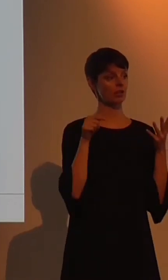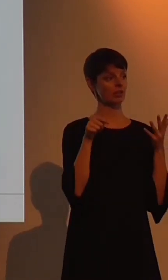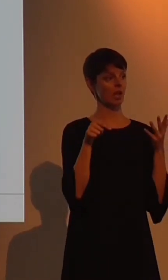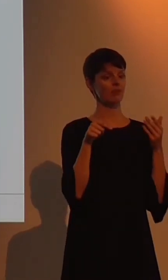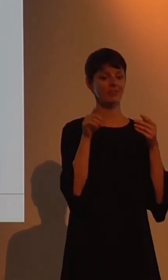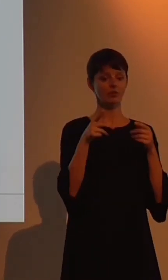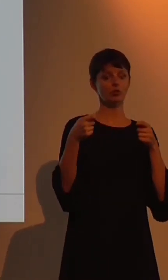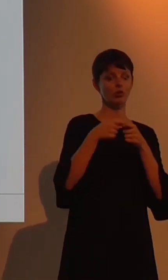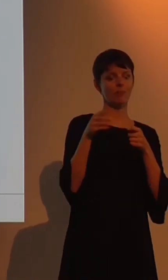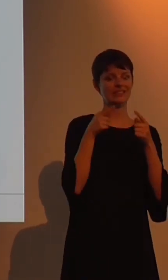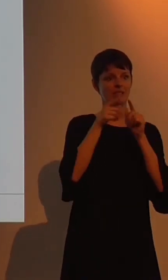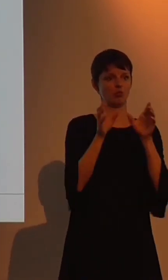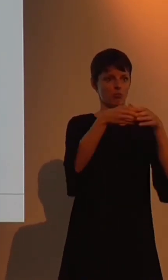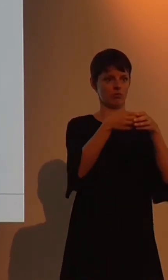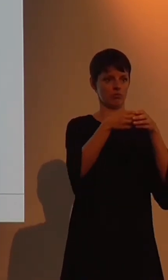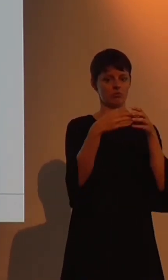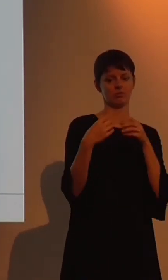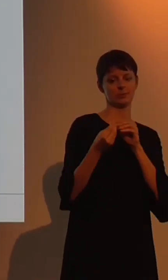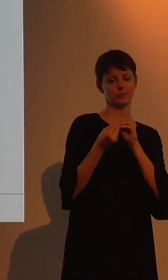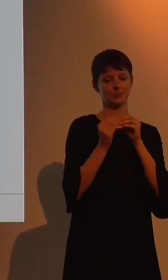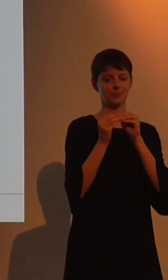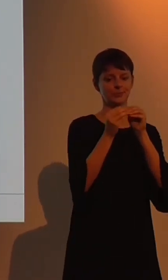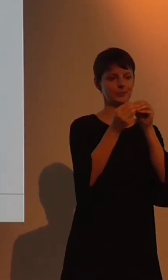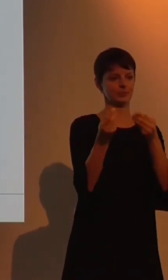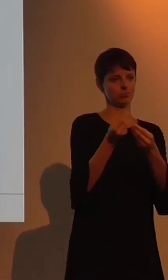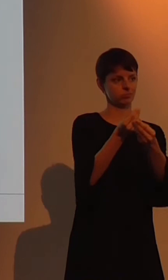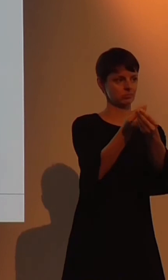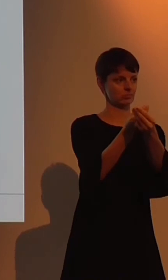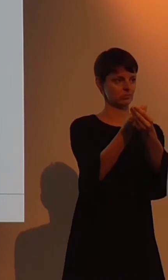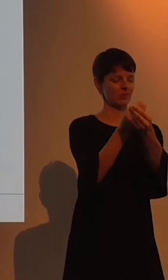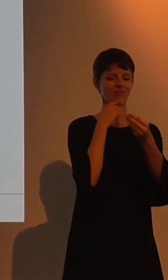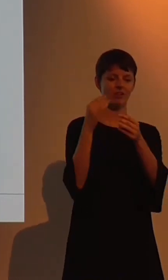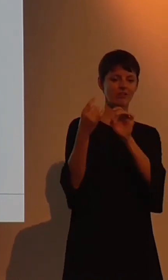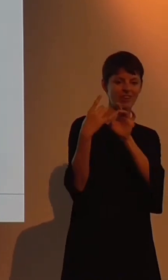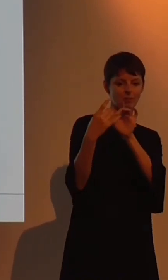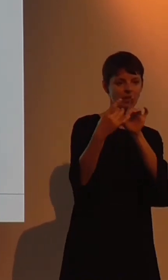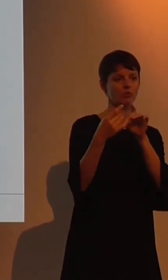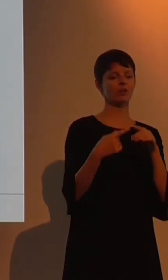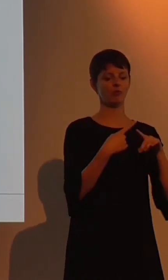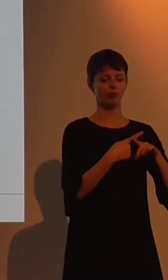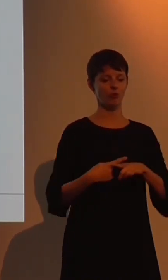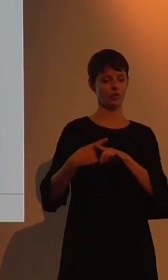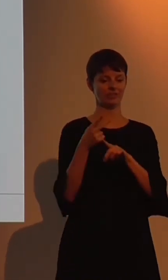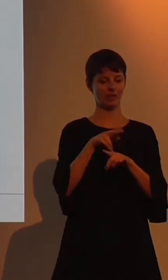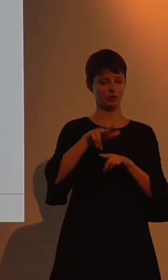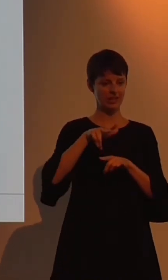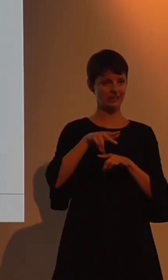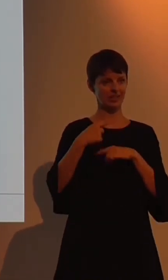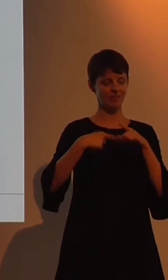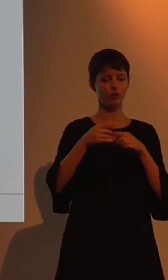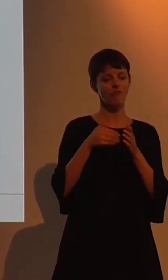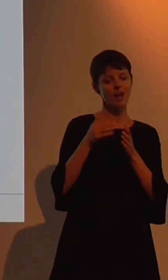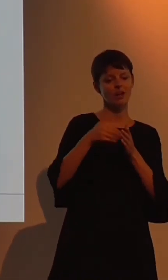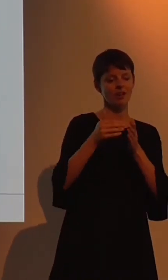eine Refinanzierung unserer Inhalte. Wir müssen schauen, dass alles, was wir senden, auf irgendeine Art und Weise sich refinanziert. Bei den barrierefreien